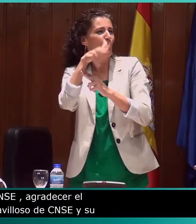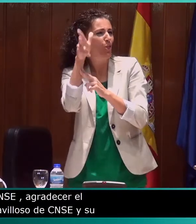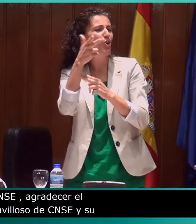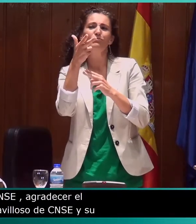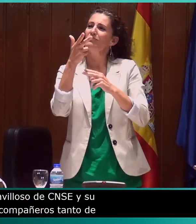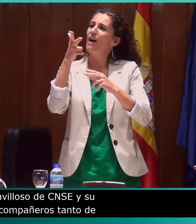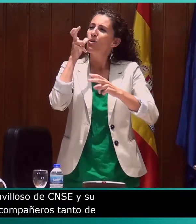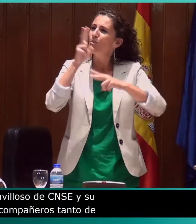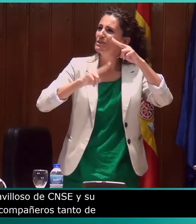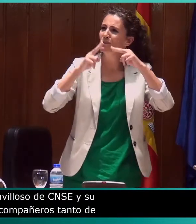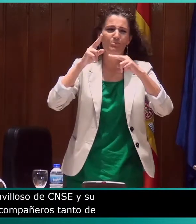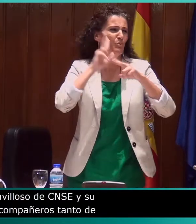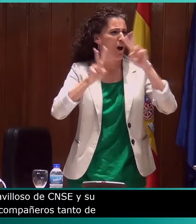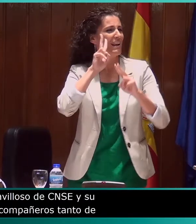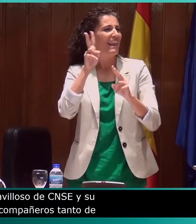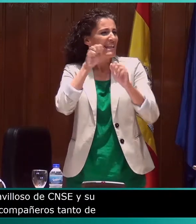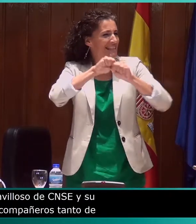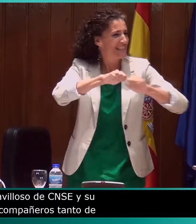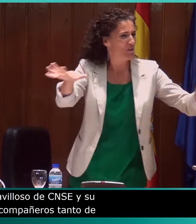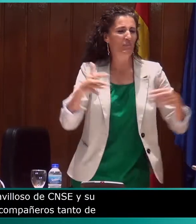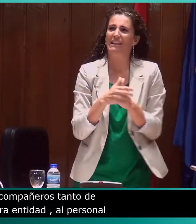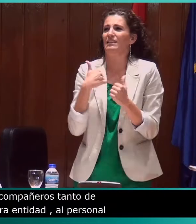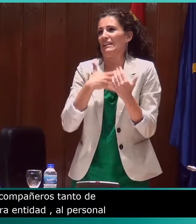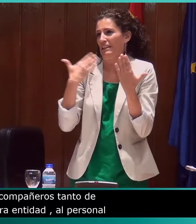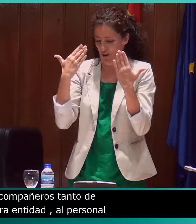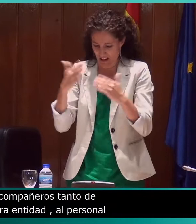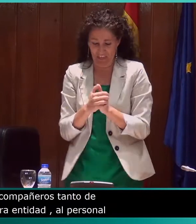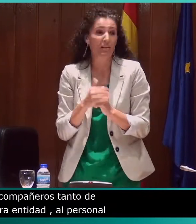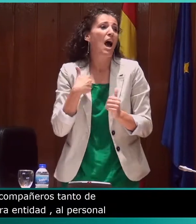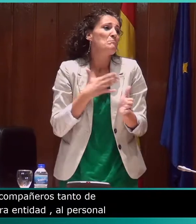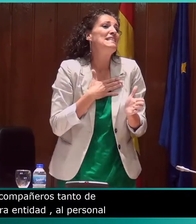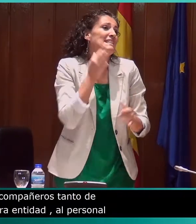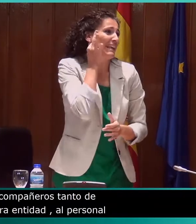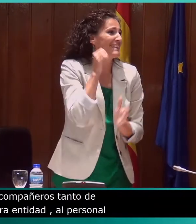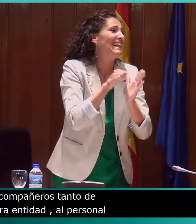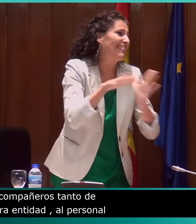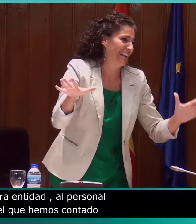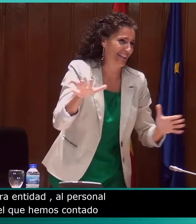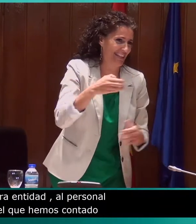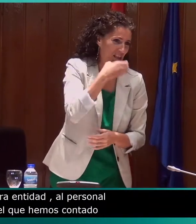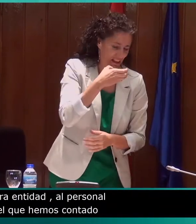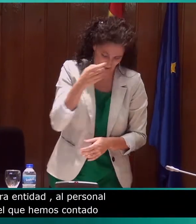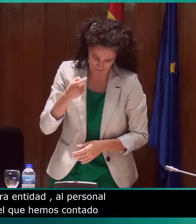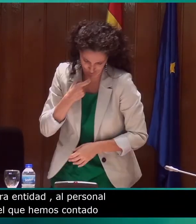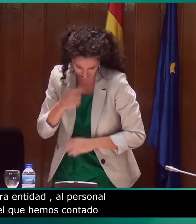facilitado el acceso a todos los contenidos al subtitulado a la interpretación a la producción audiovisual a mi chica